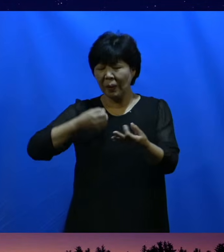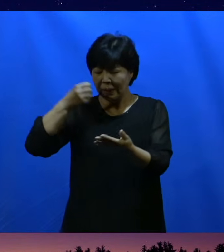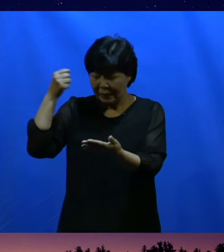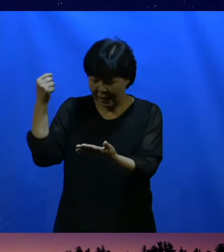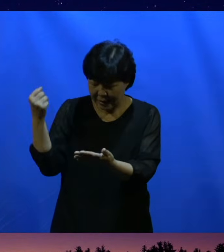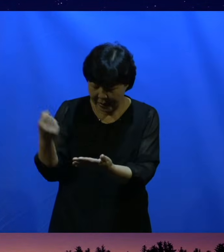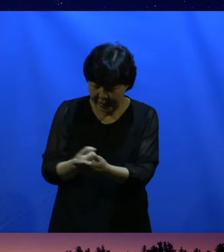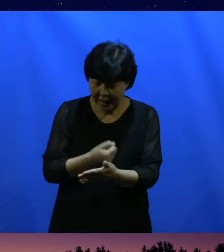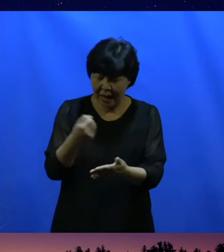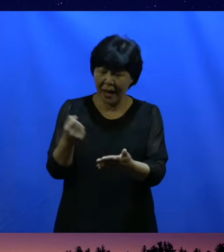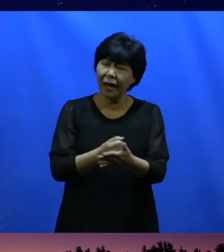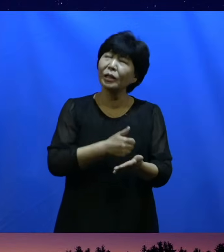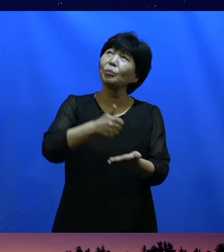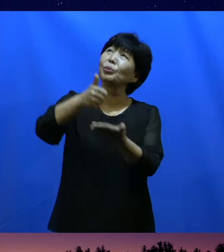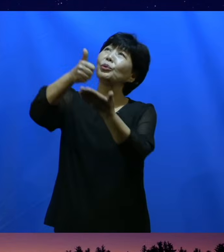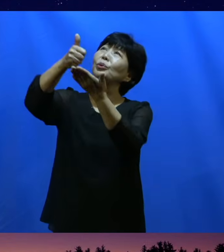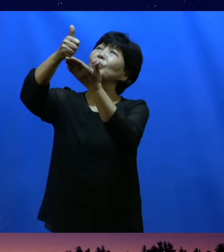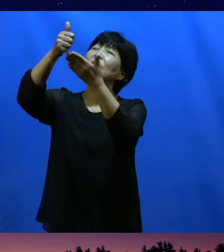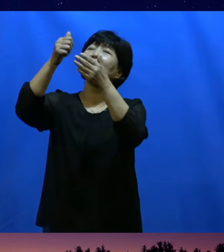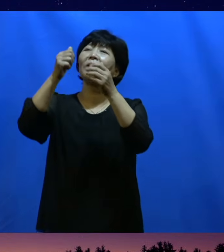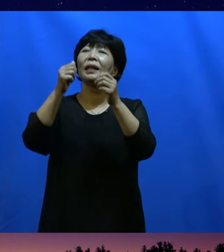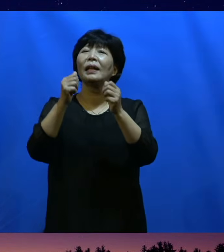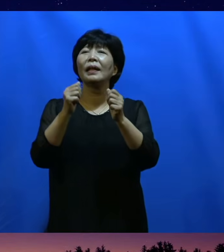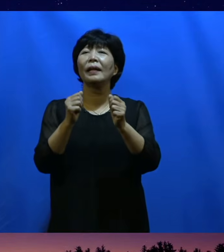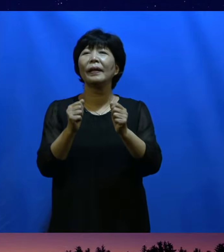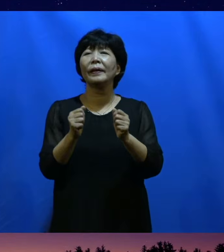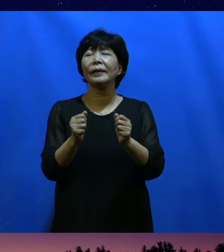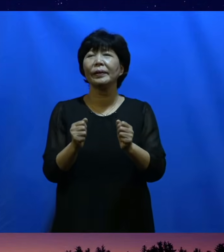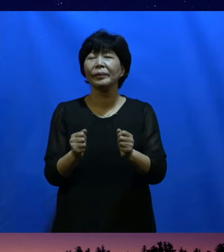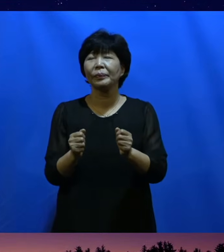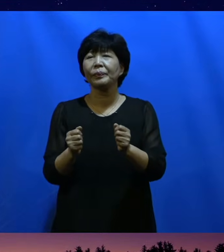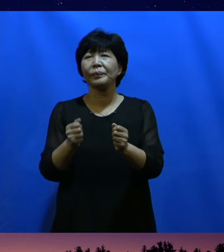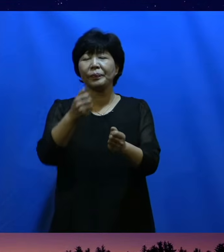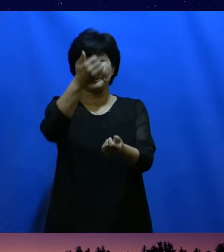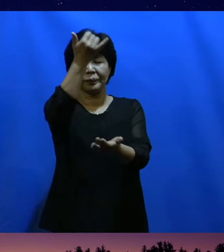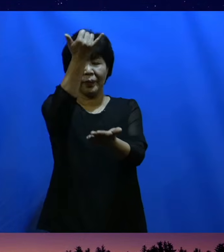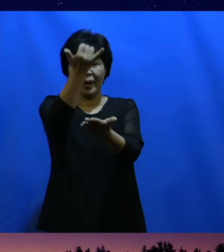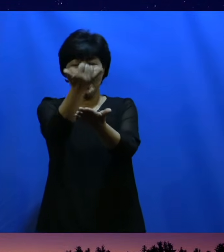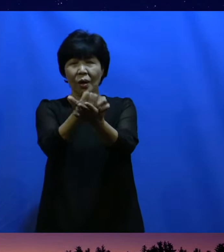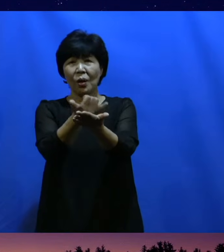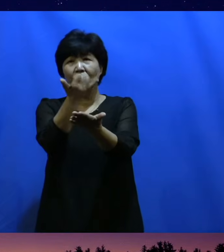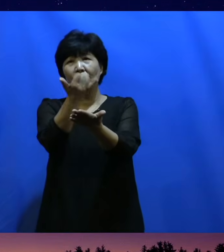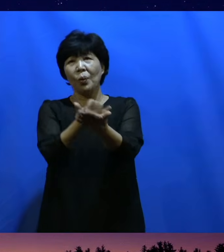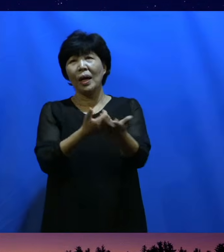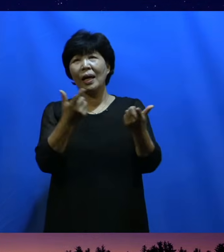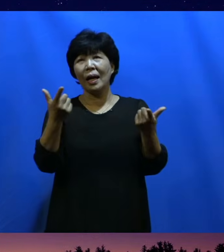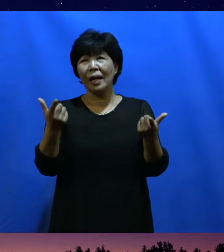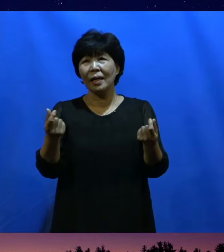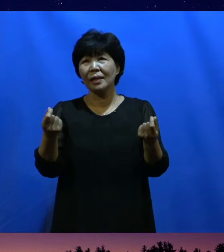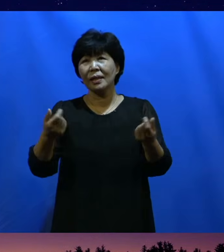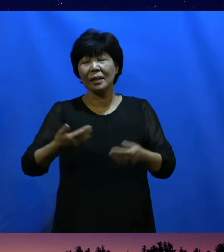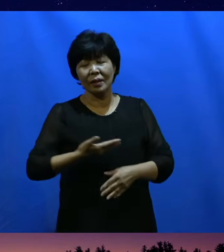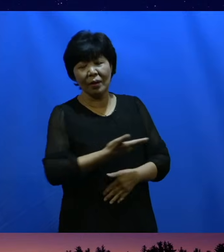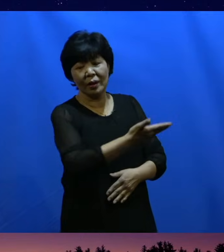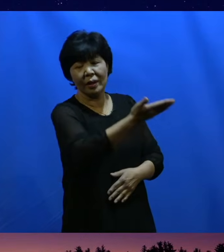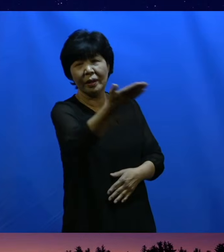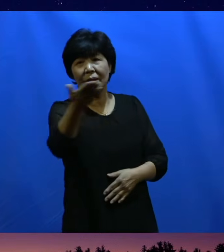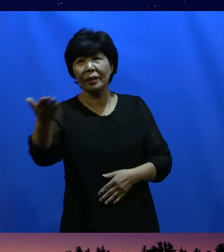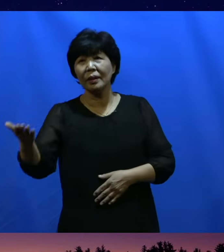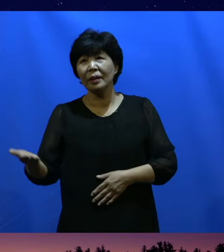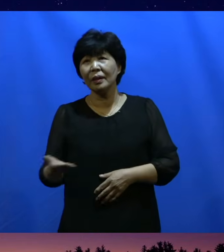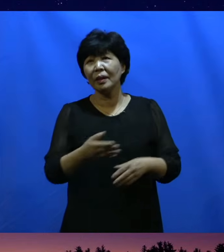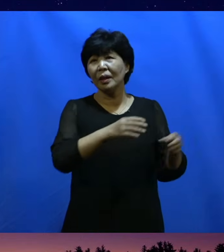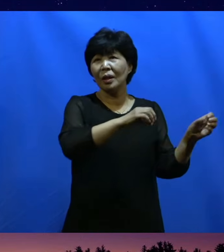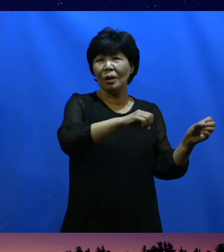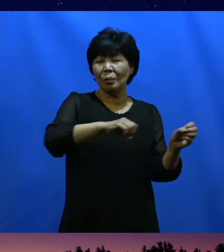보시며 단식하는 분인데, 그와 같이 너희를 버려두지 않습니다.